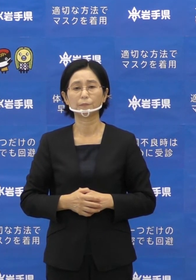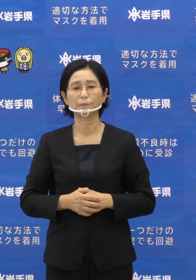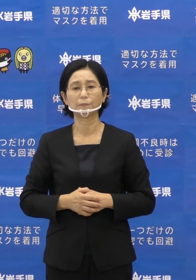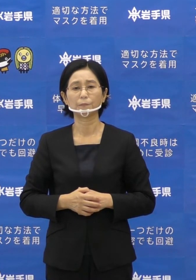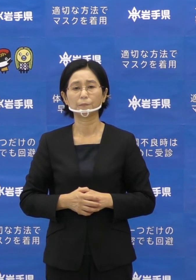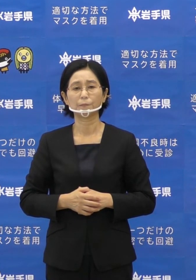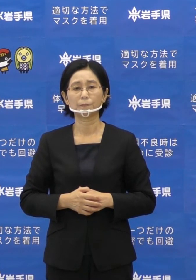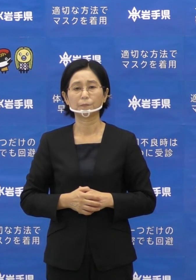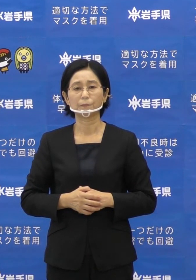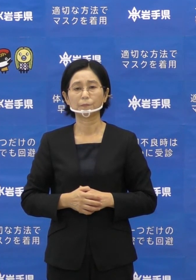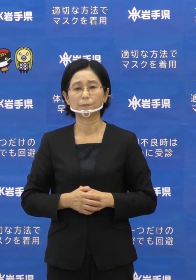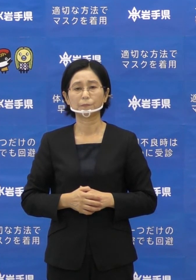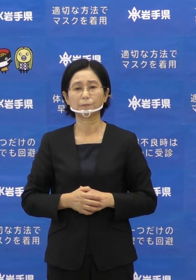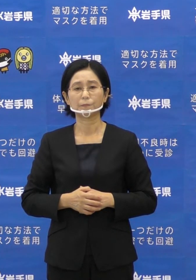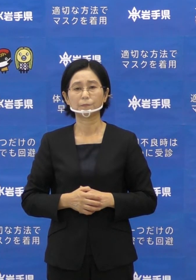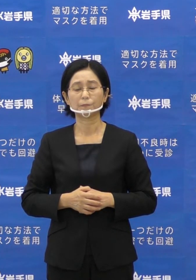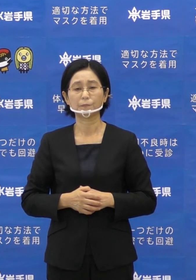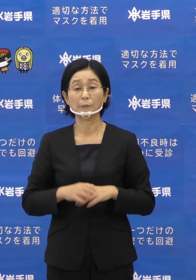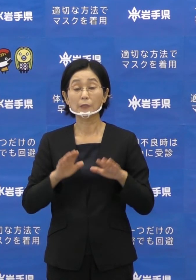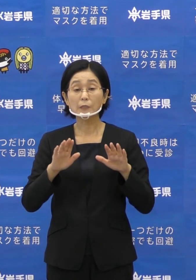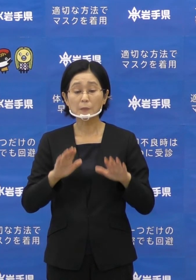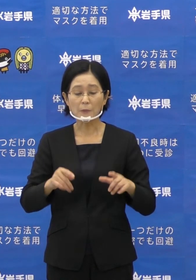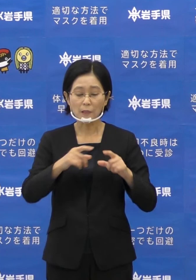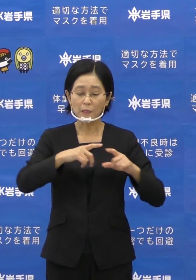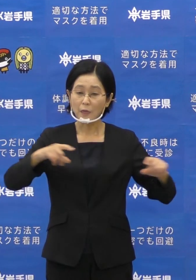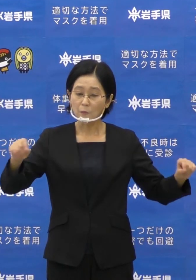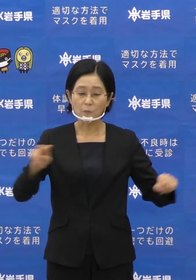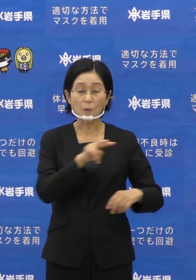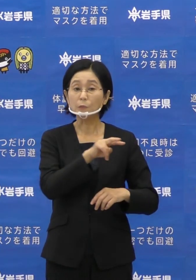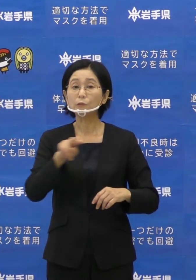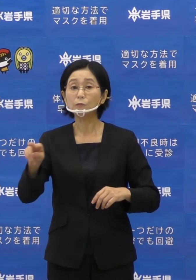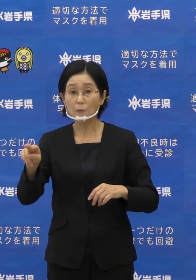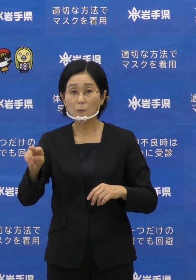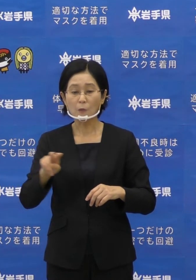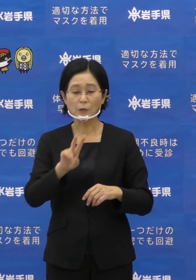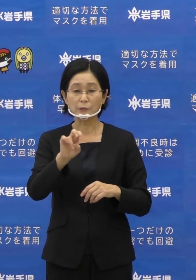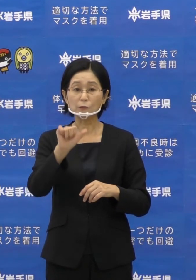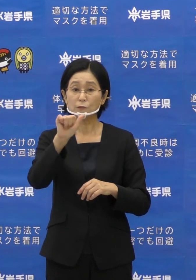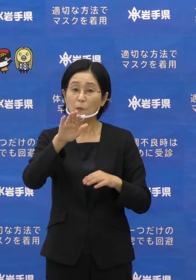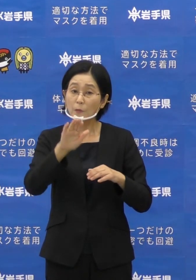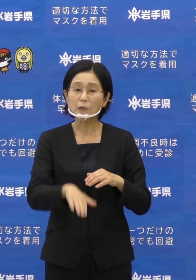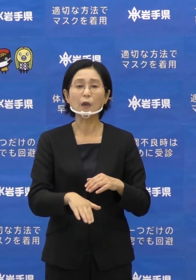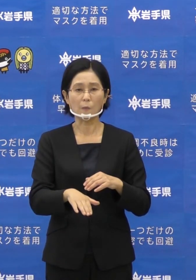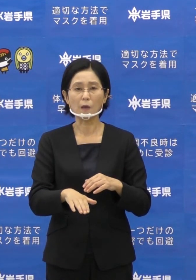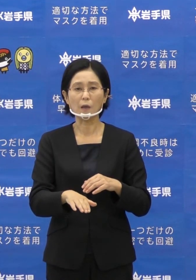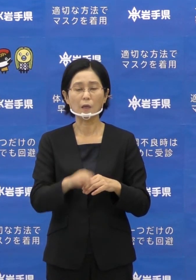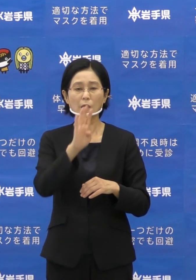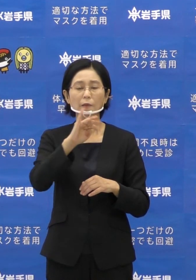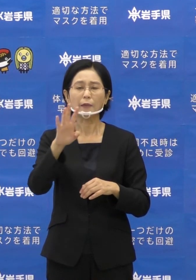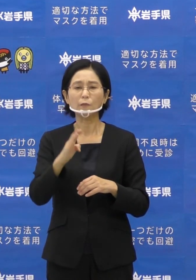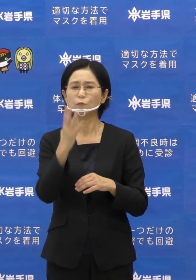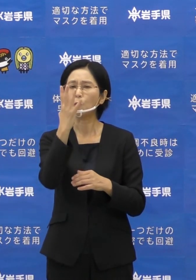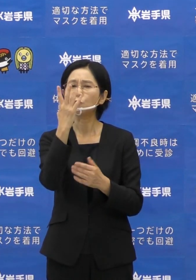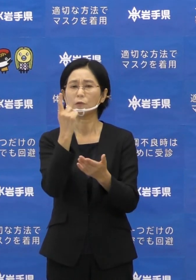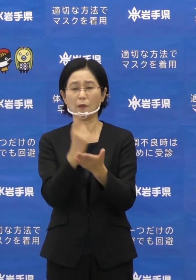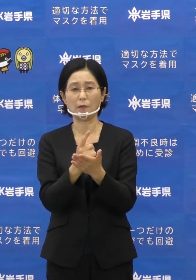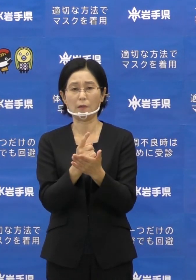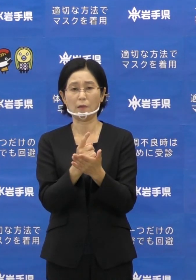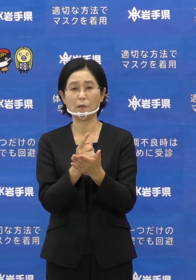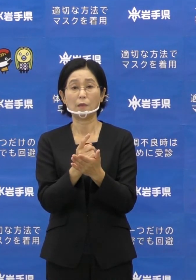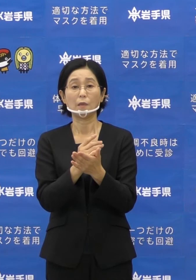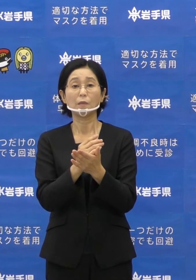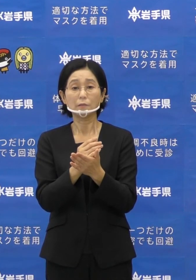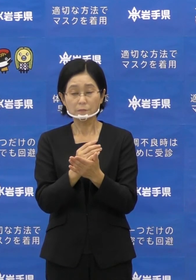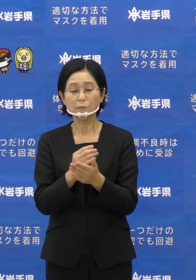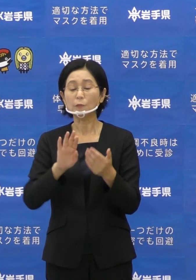25を超えてない県がもう4つしか残ってないとかですね、そこも25を超えて